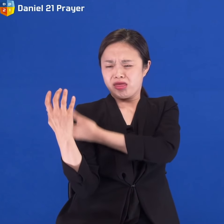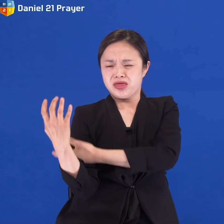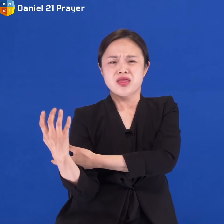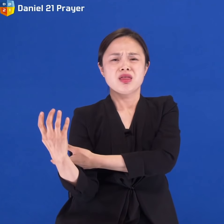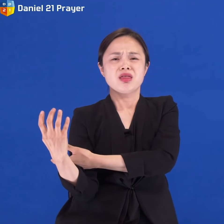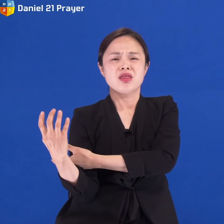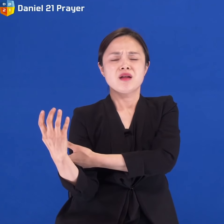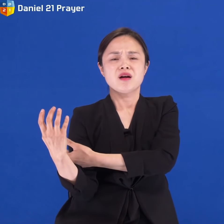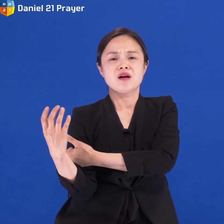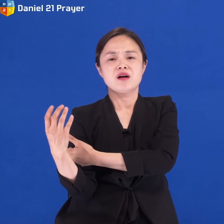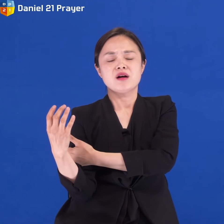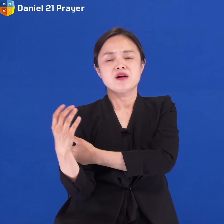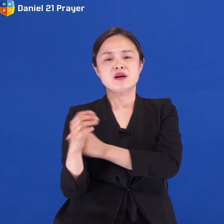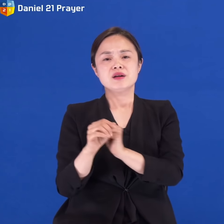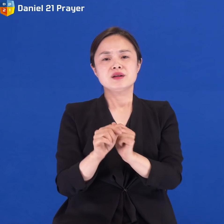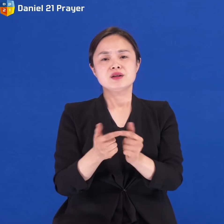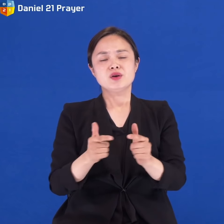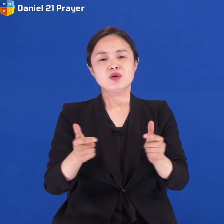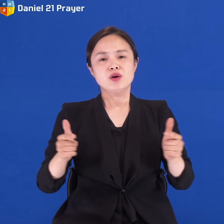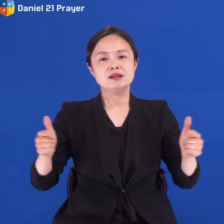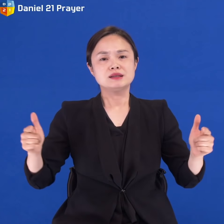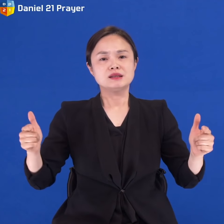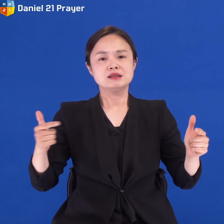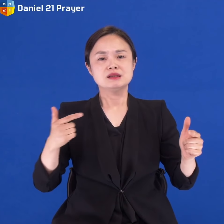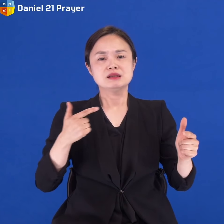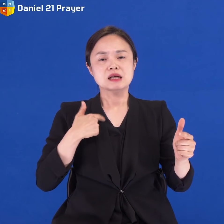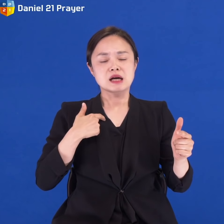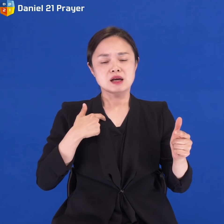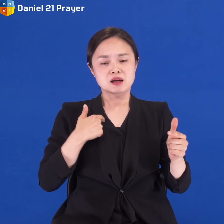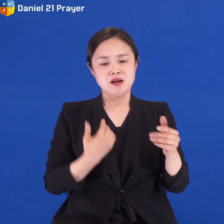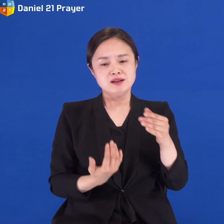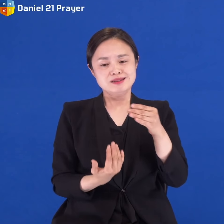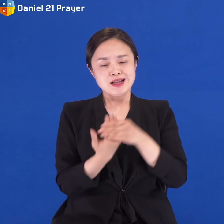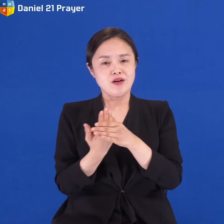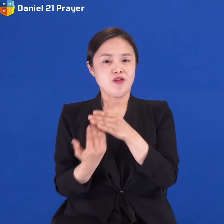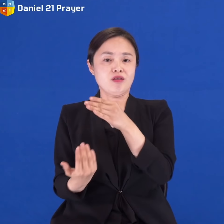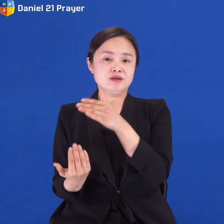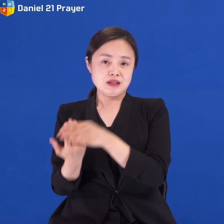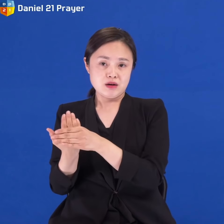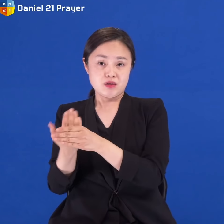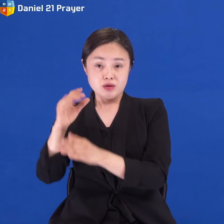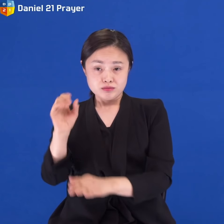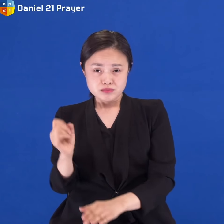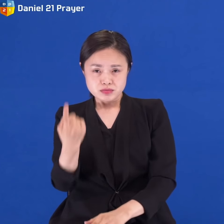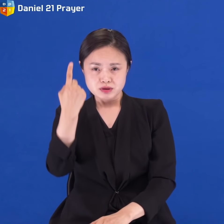이런 경험들이 저를 무늬만 여자인